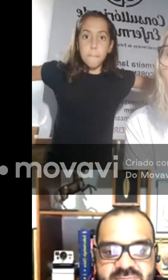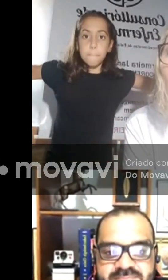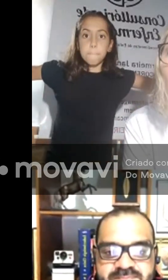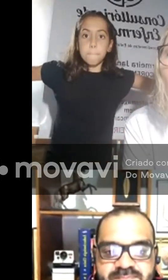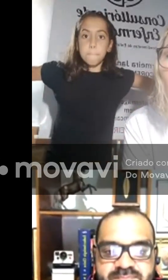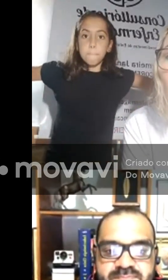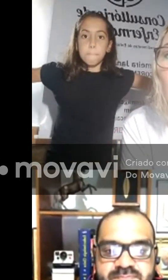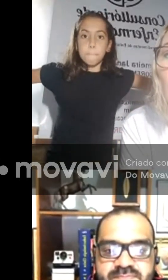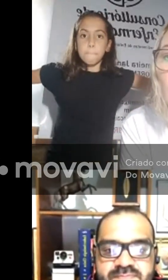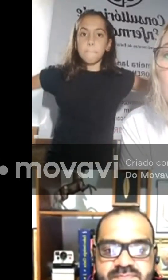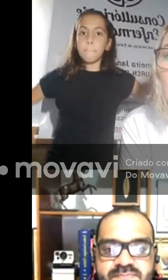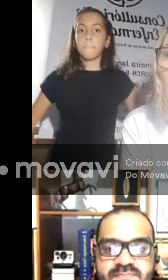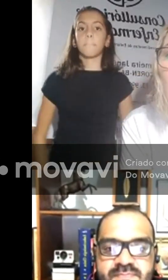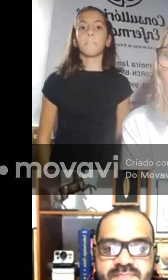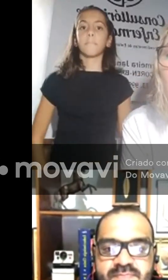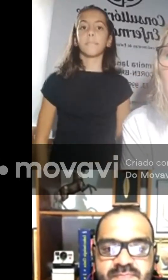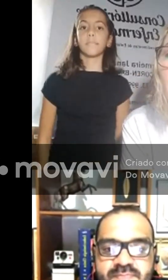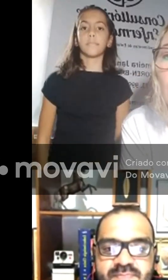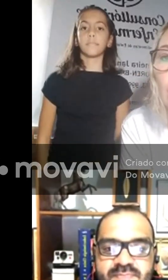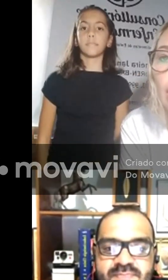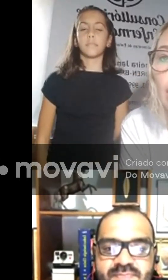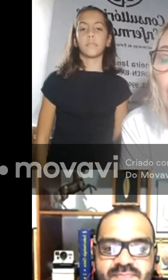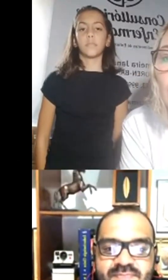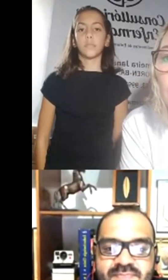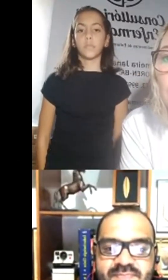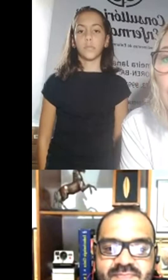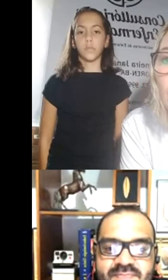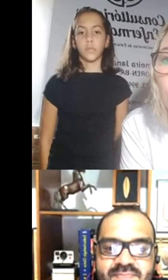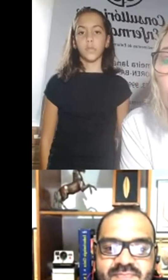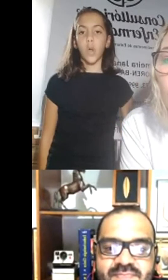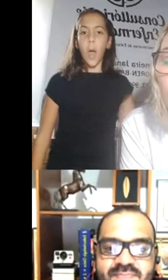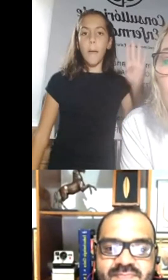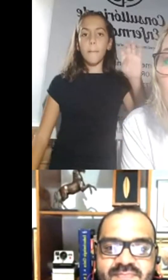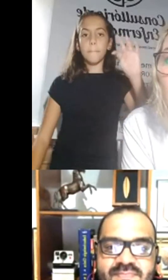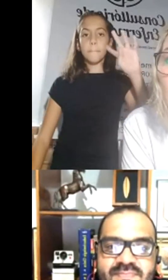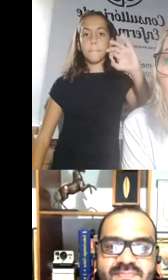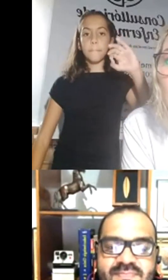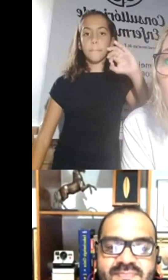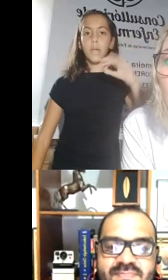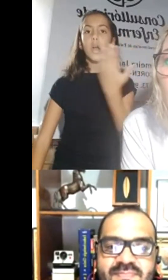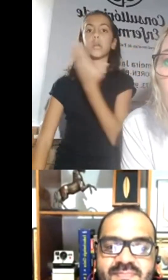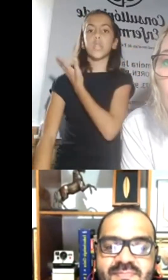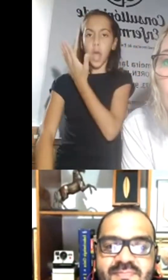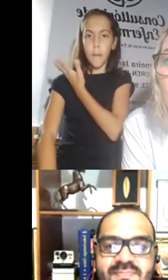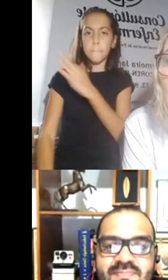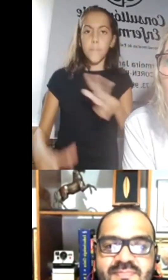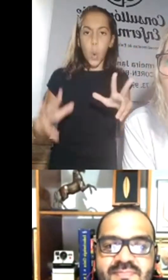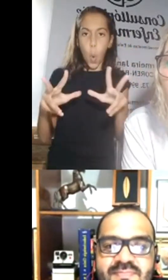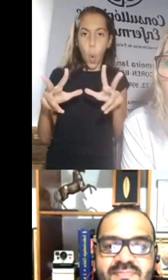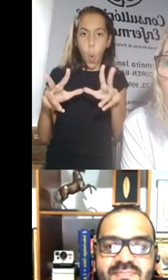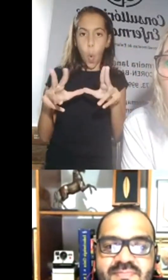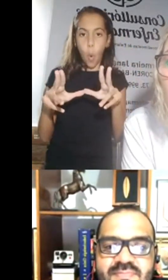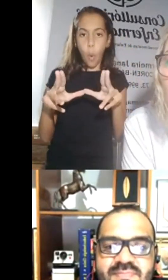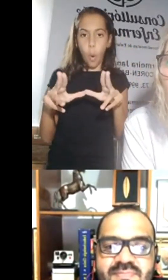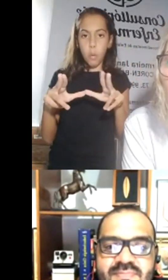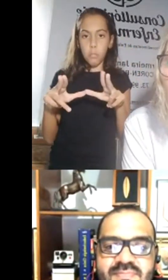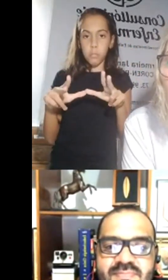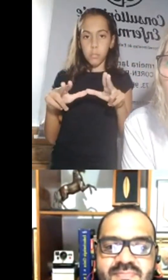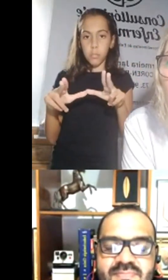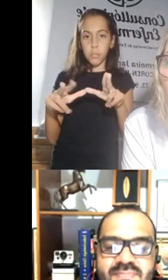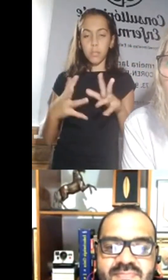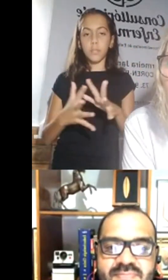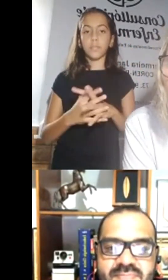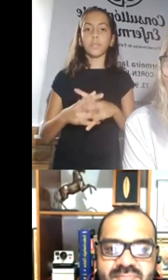certeza. Certo. Beto, nosso amigo aqui de Canavieiras, Betão, ele diz o